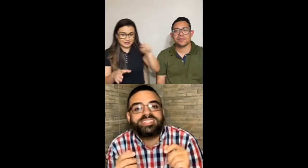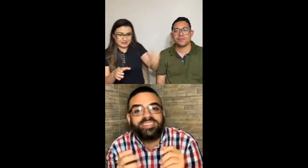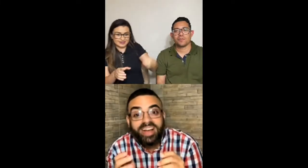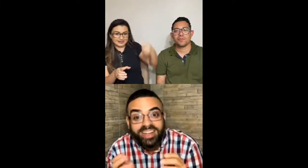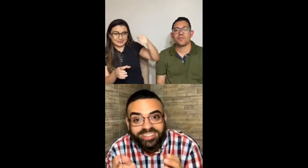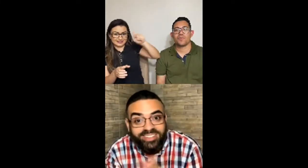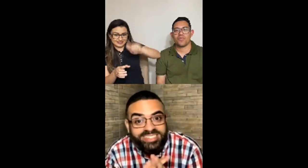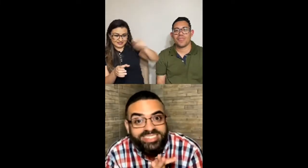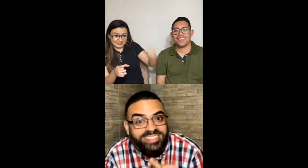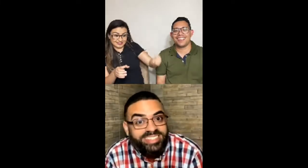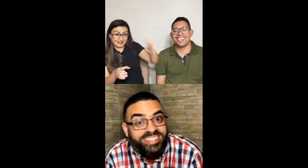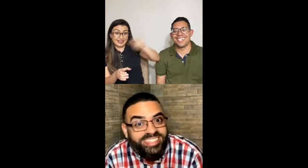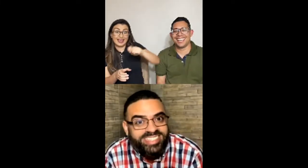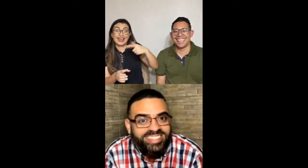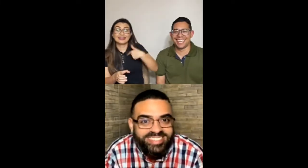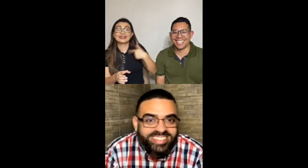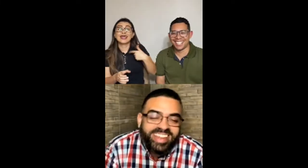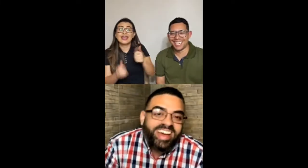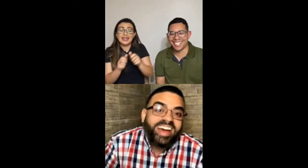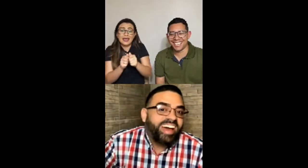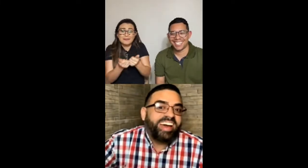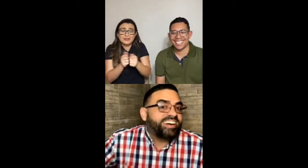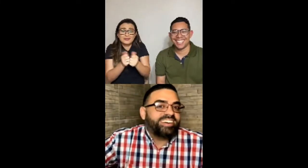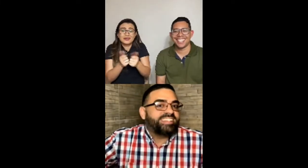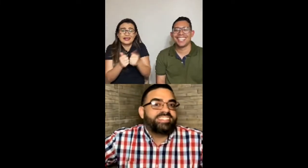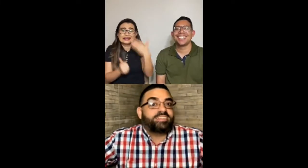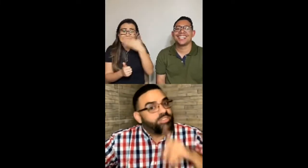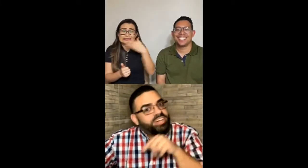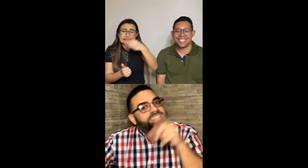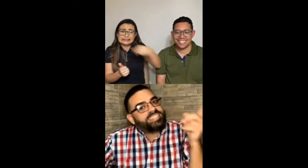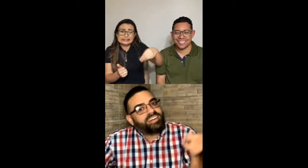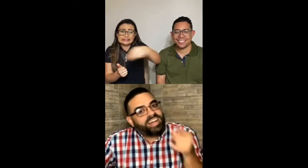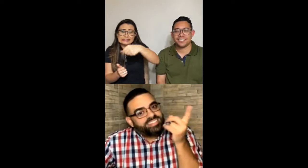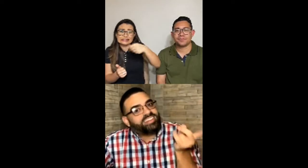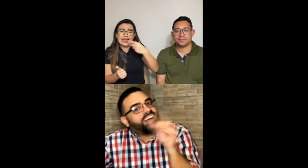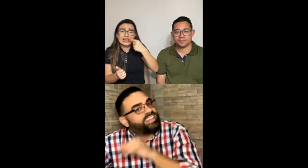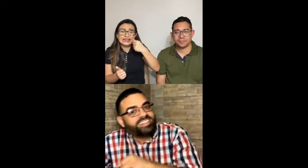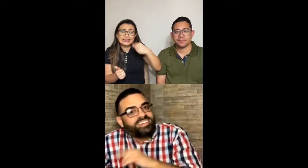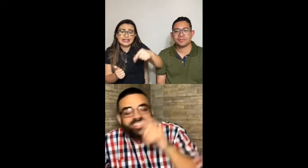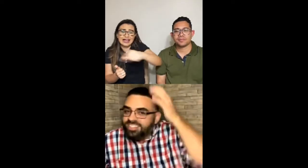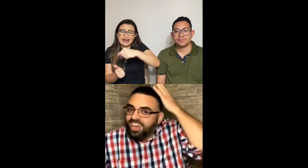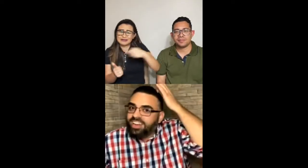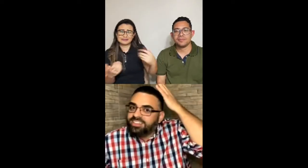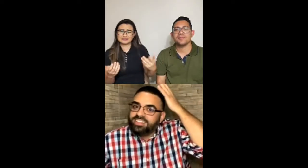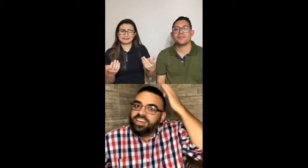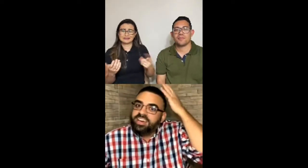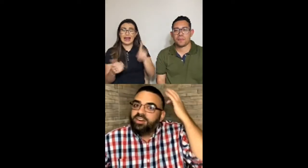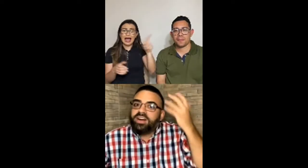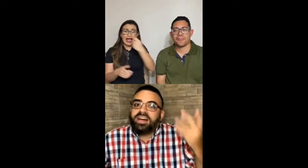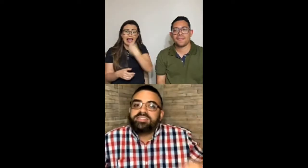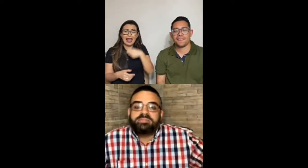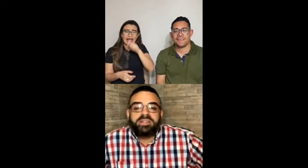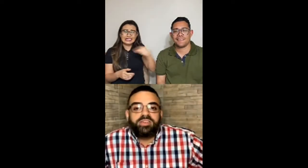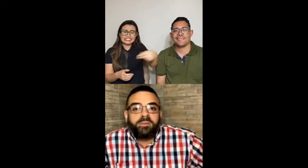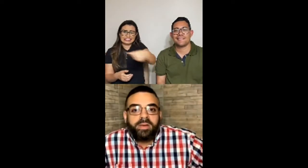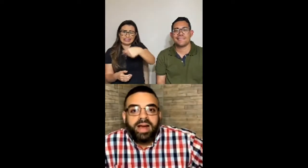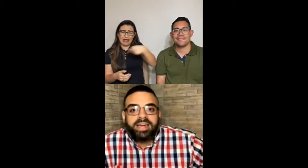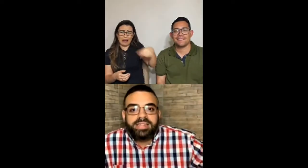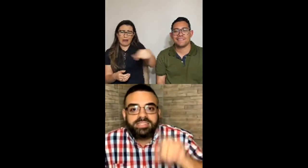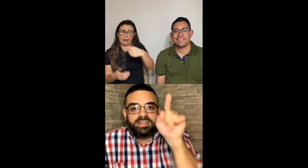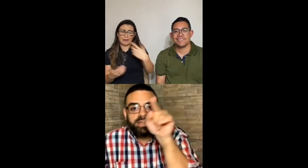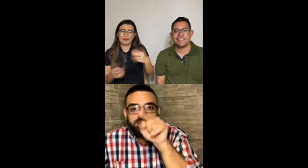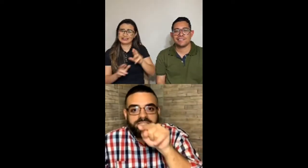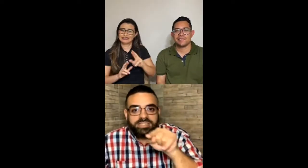sorvete. Sorvete lá é aquele sorvete assim, de creme, cheio de amendoim salgado. Imagina que delícia. É uma coisa assim, o